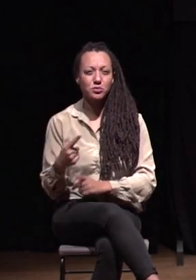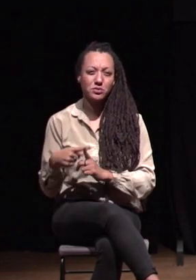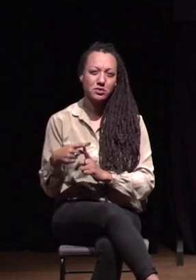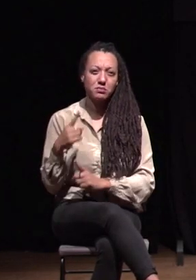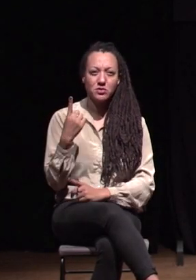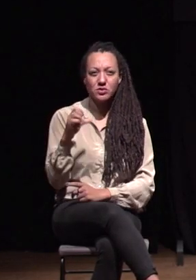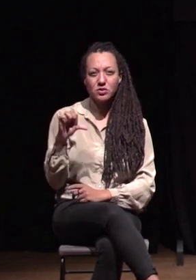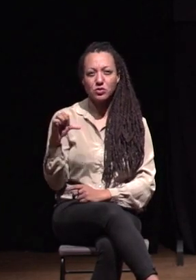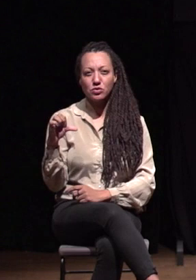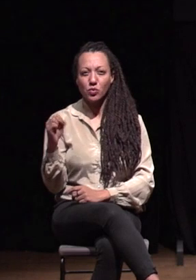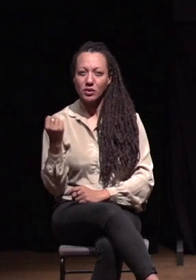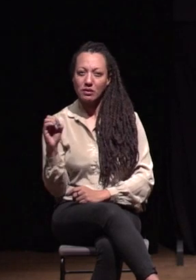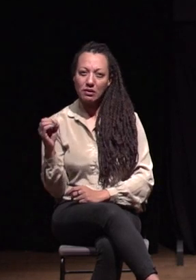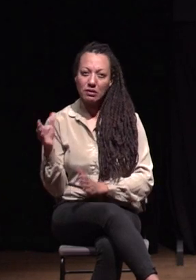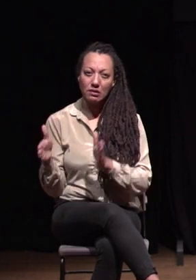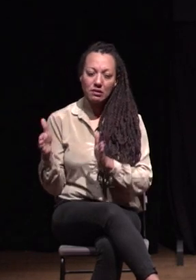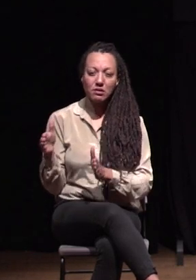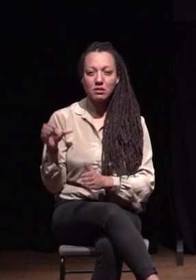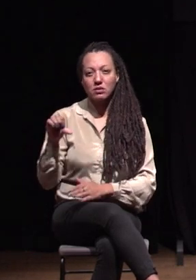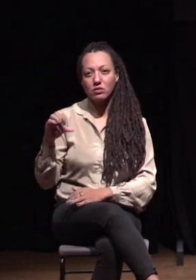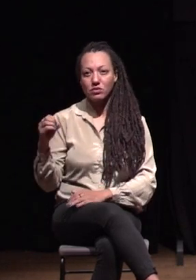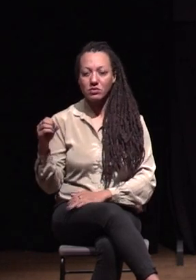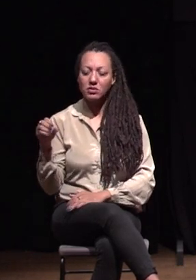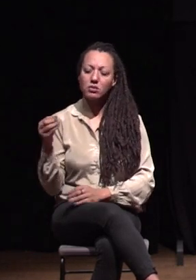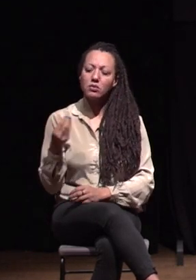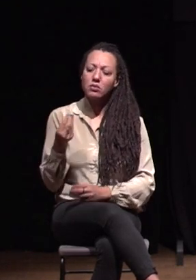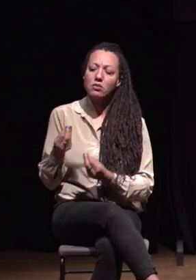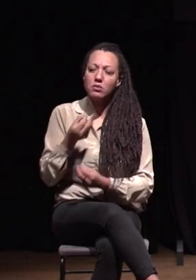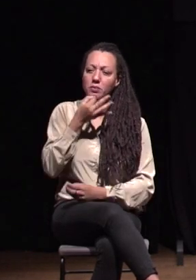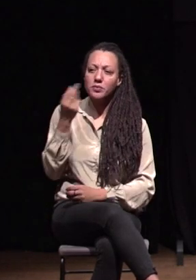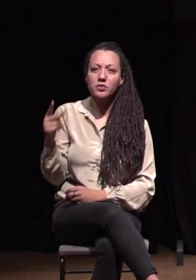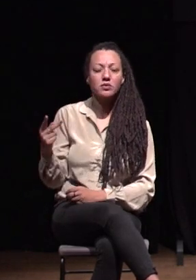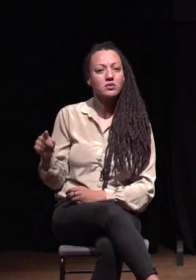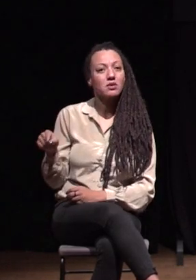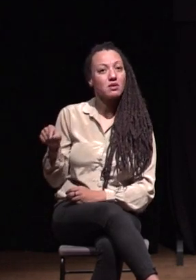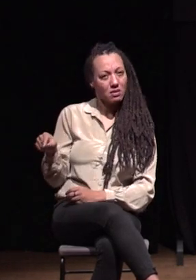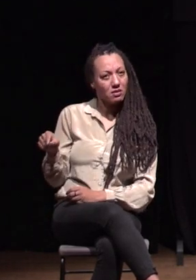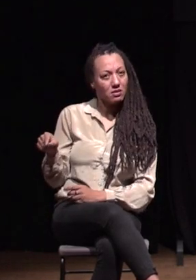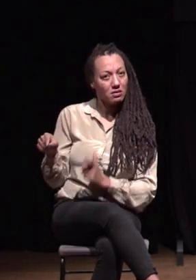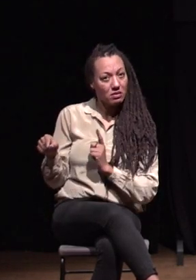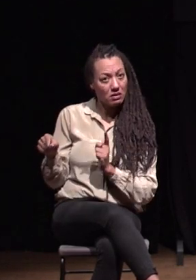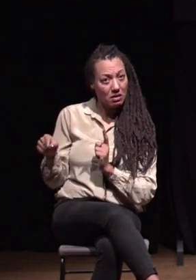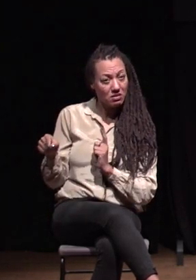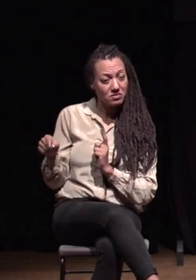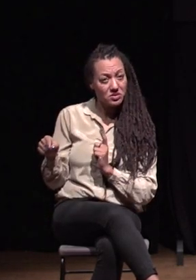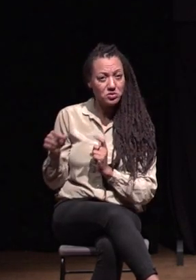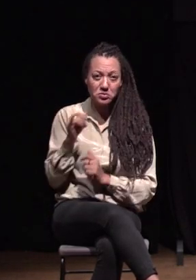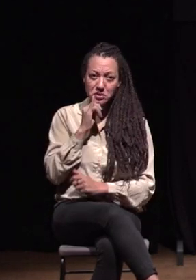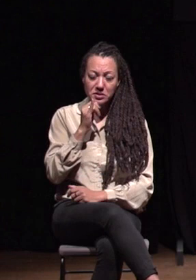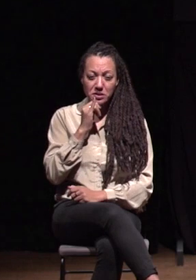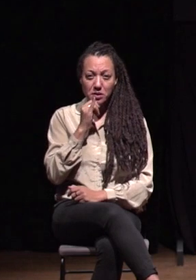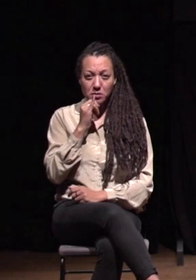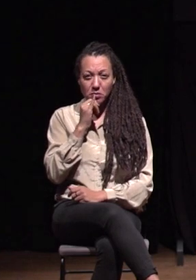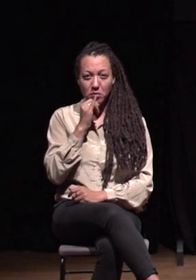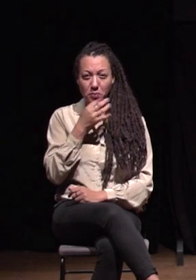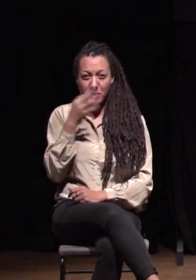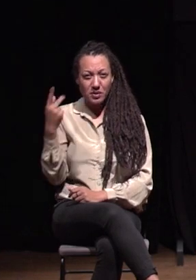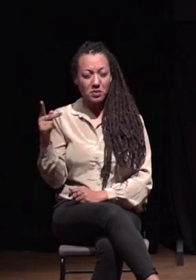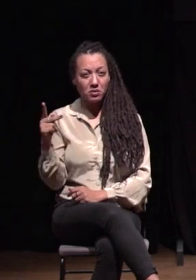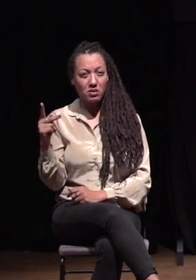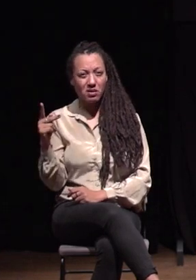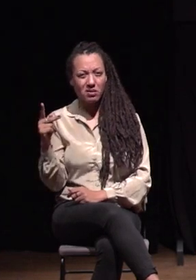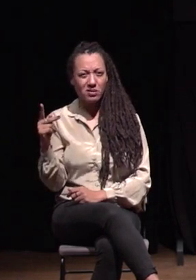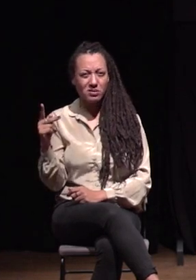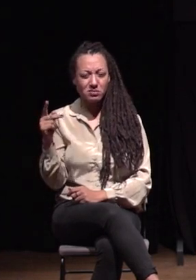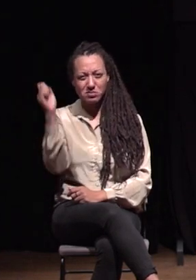90, que você fizesse uma comparação entre o que mudou, se houve algum tipo de desencanto na visão dela em relação